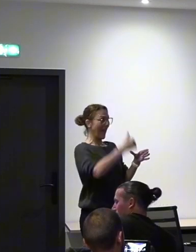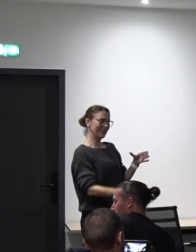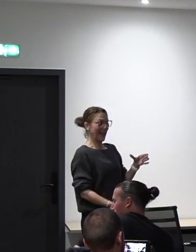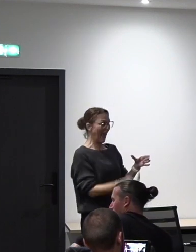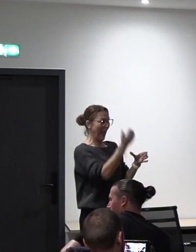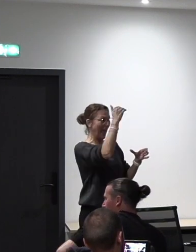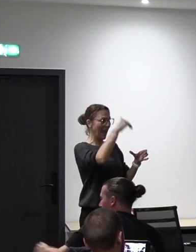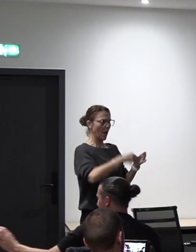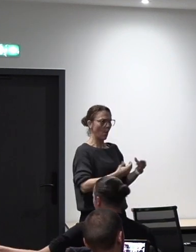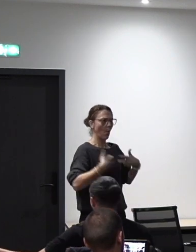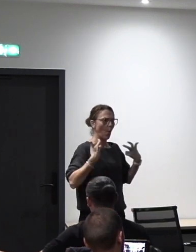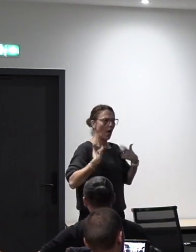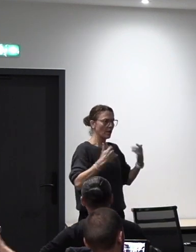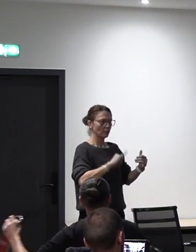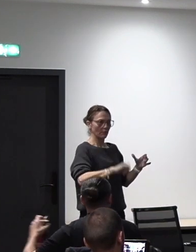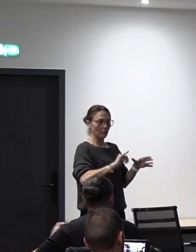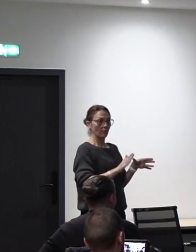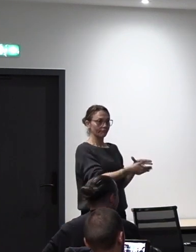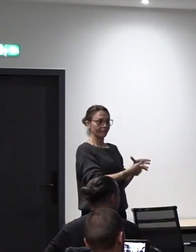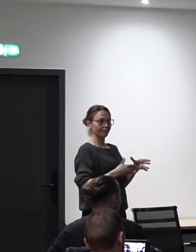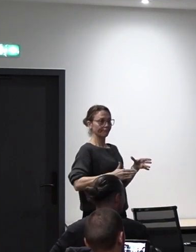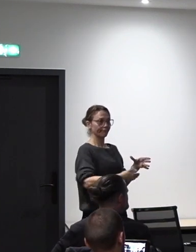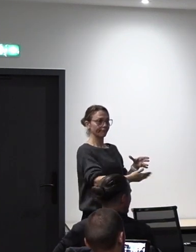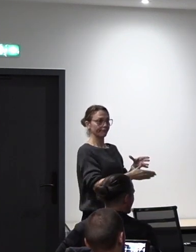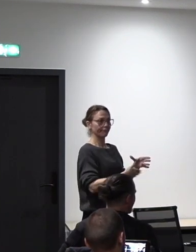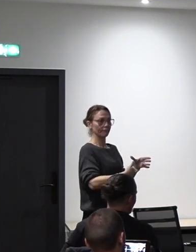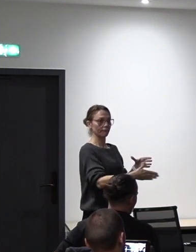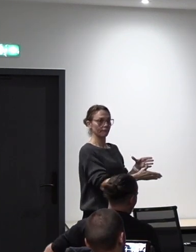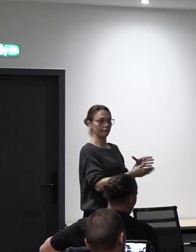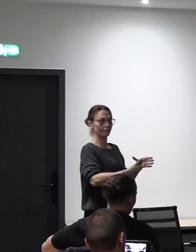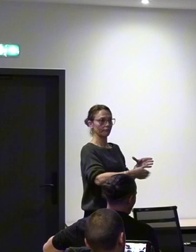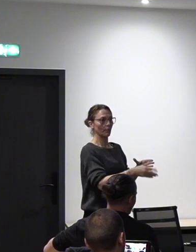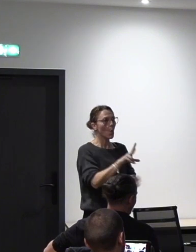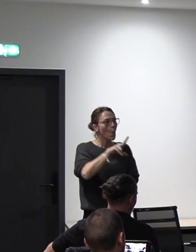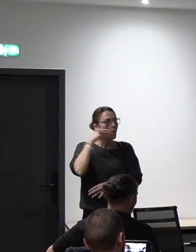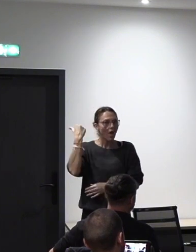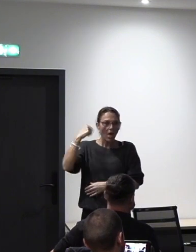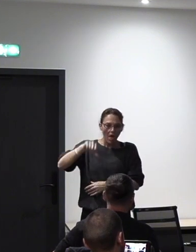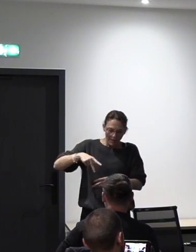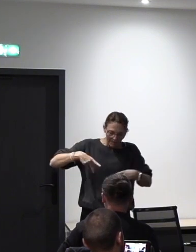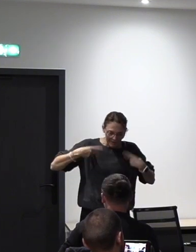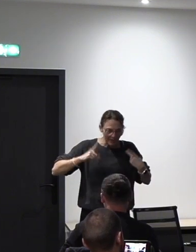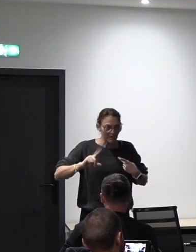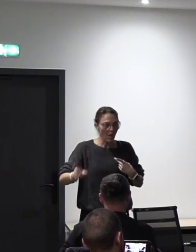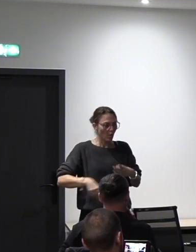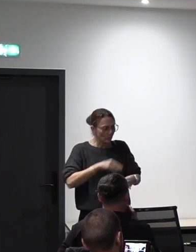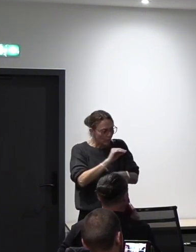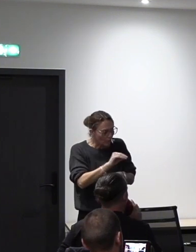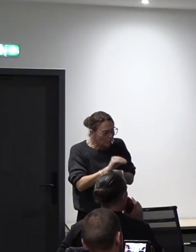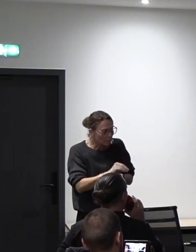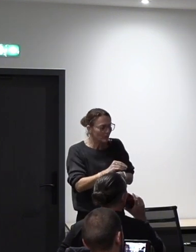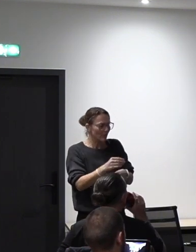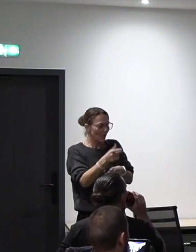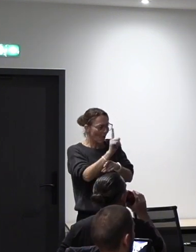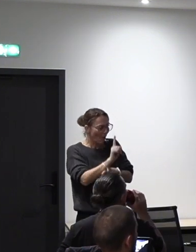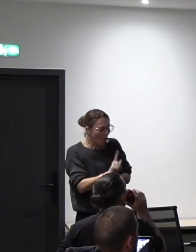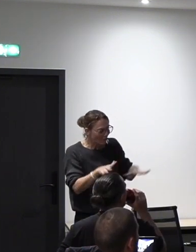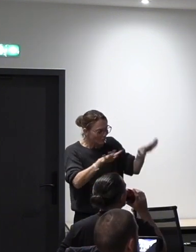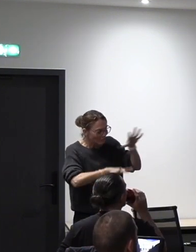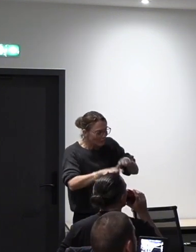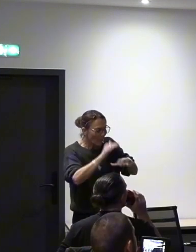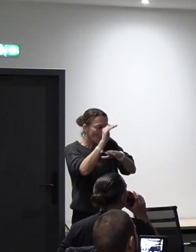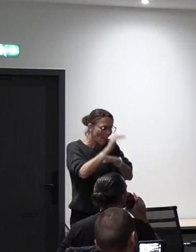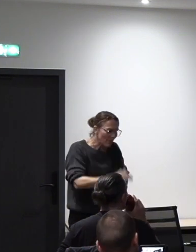c'est pas une vie, j'arrête les frais. Un être humain, il fait pas que vivre. On le nourrit, on le loge, on le protège du chaud, du froid, oui, mais